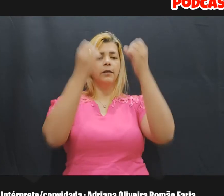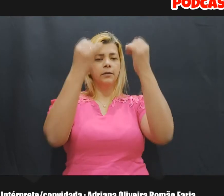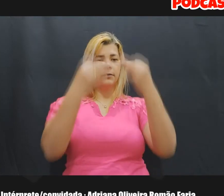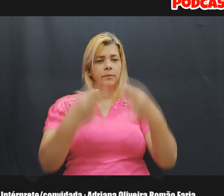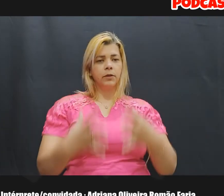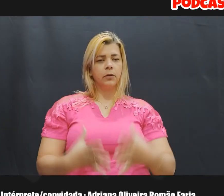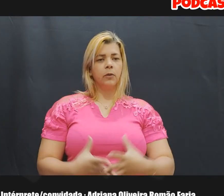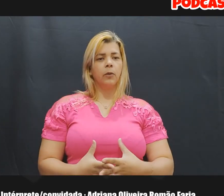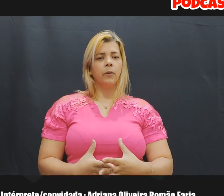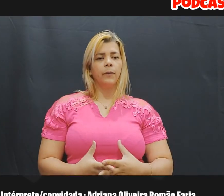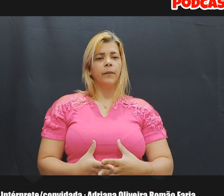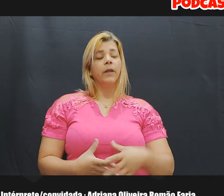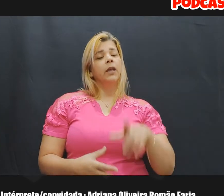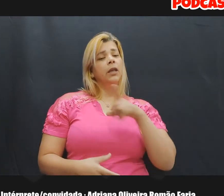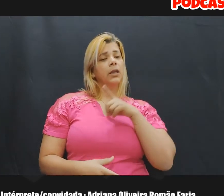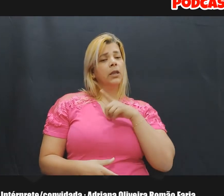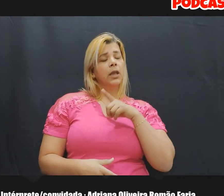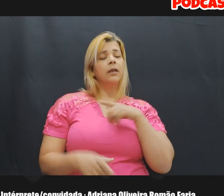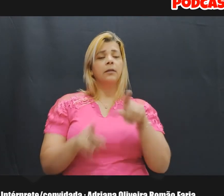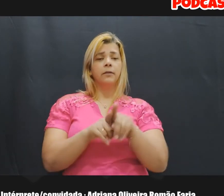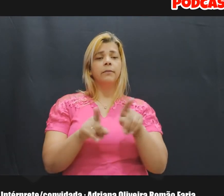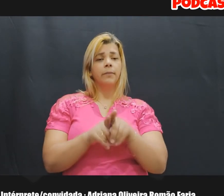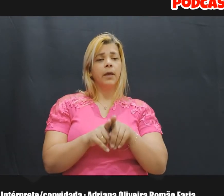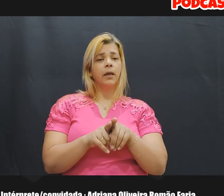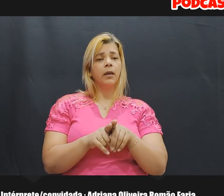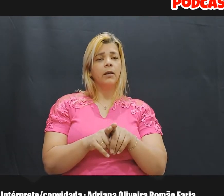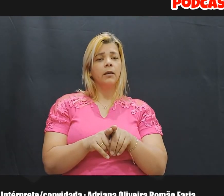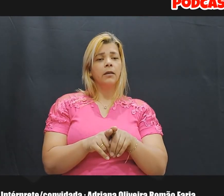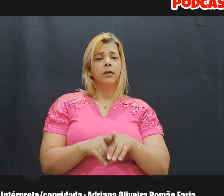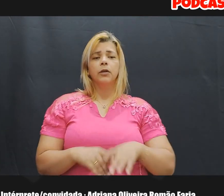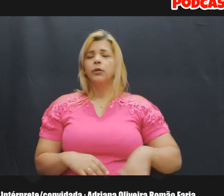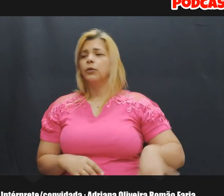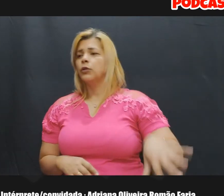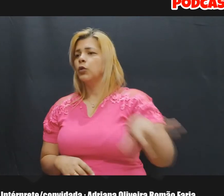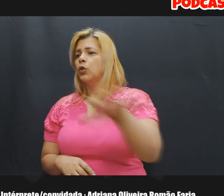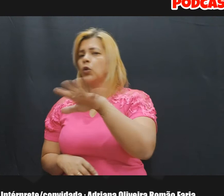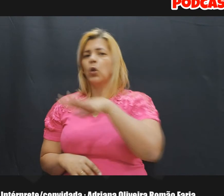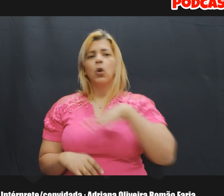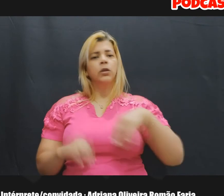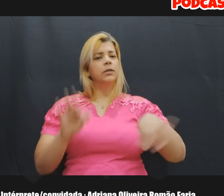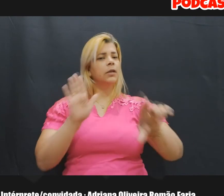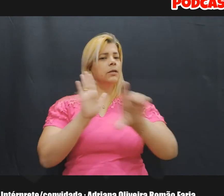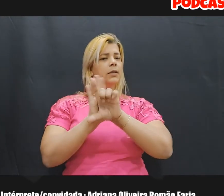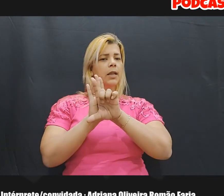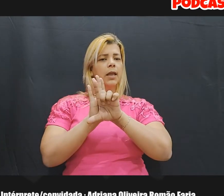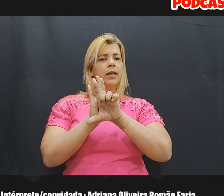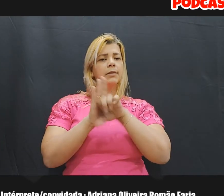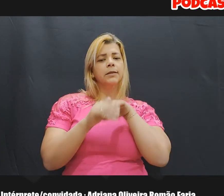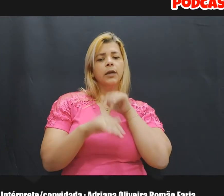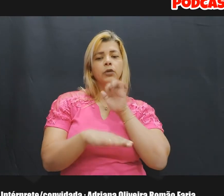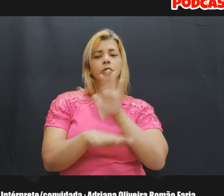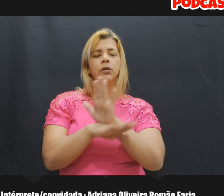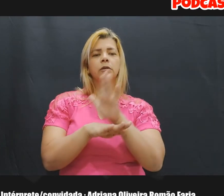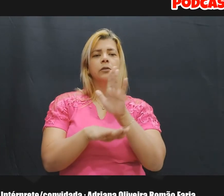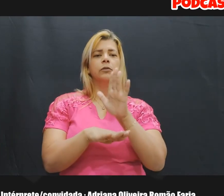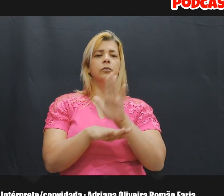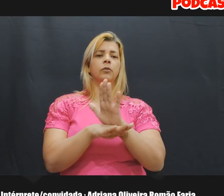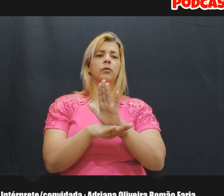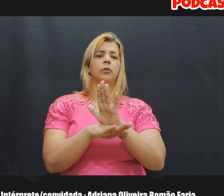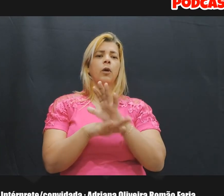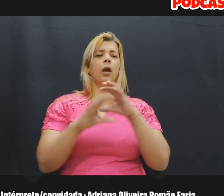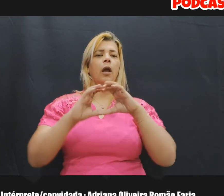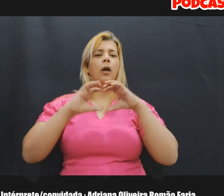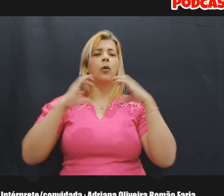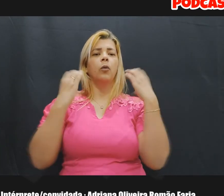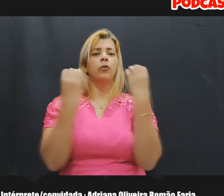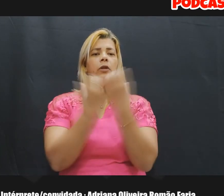também temos o Marco da Acessibilidade Digital, que é baseada na Cartilha de Acessibilidade na Web, que é a W3C Brasil, nos seus fascículos 1 e